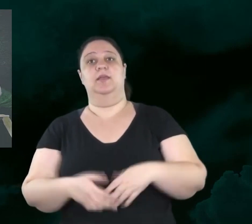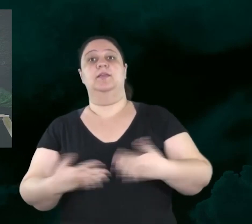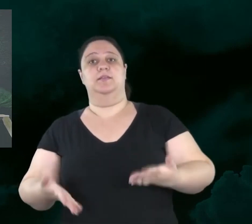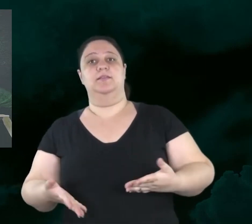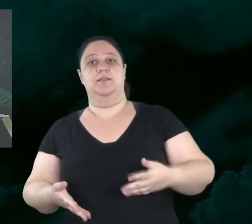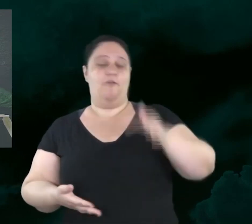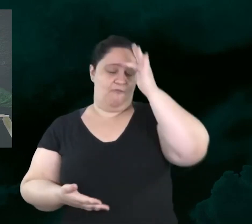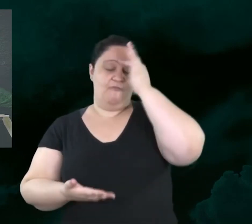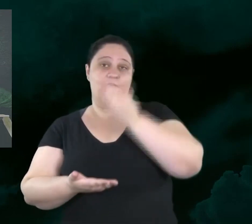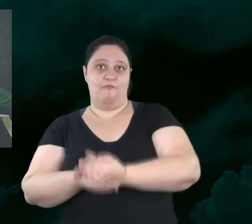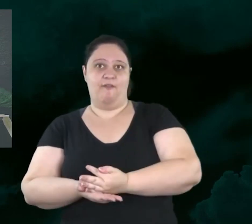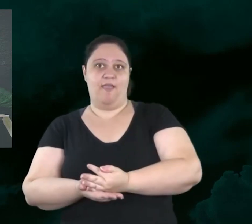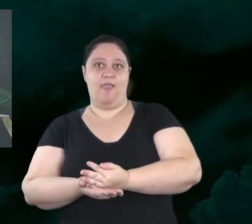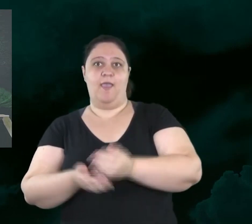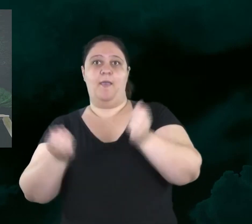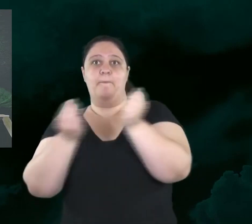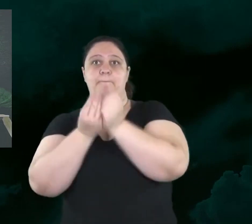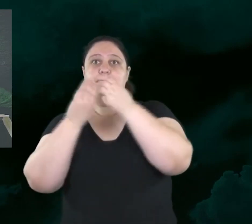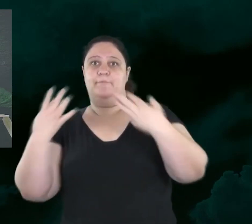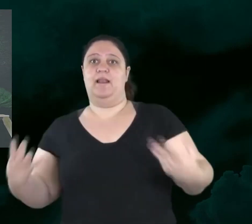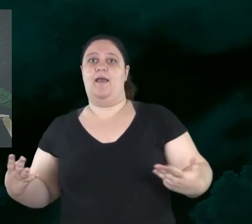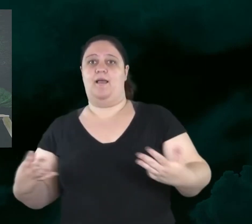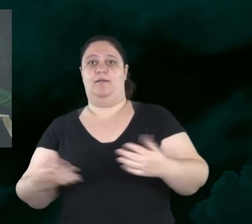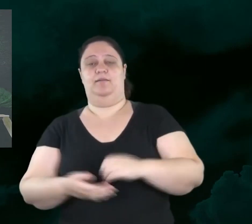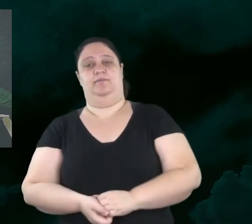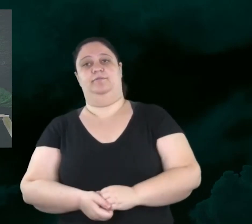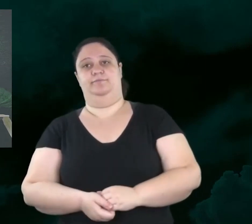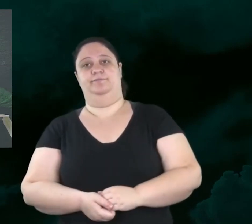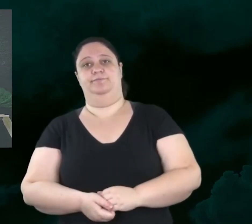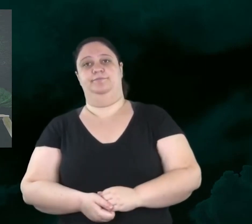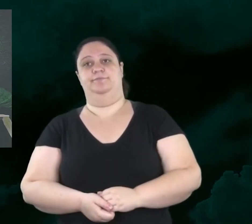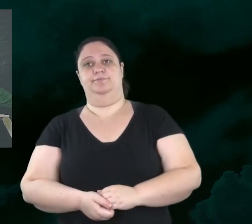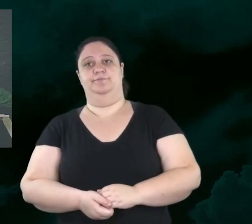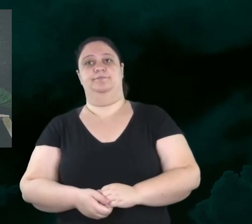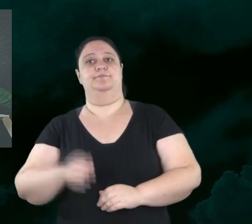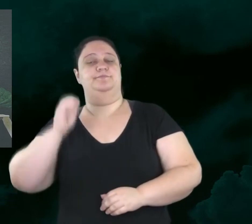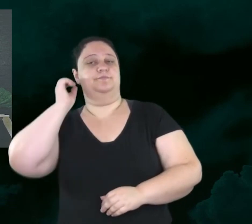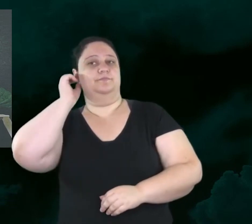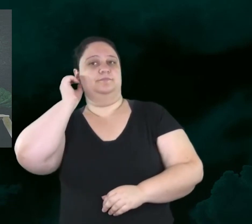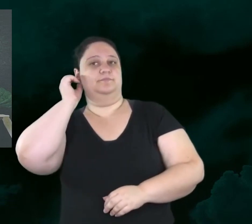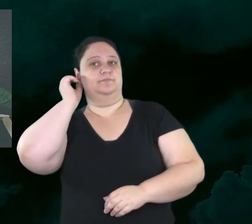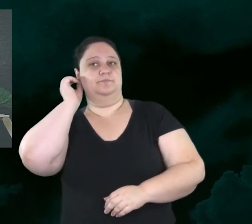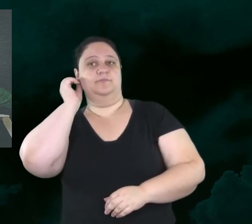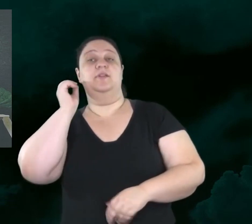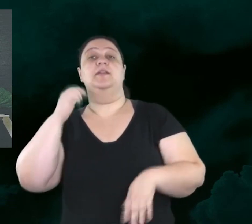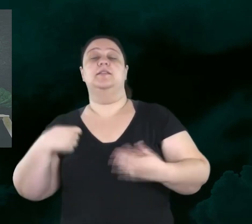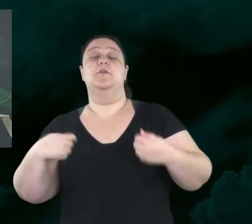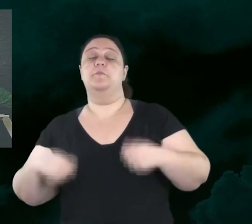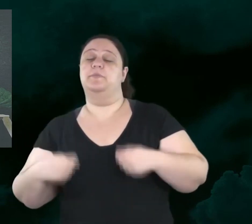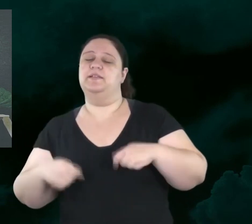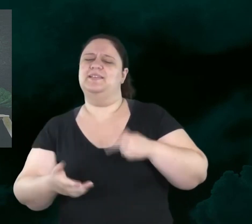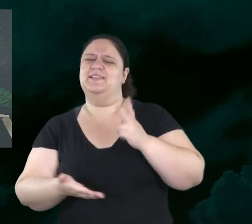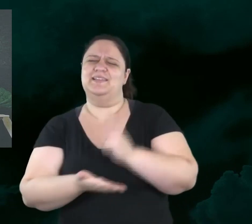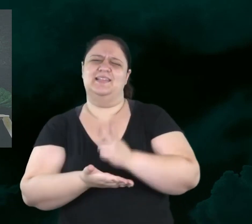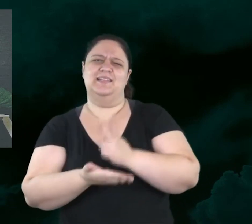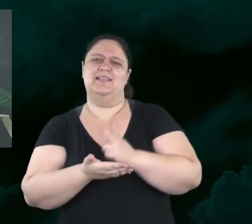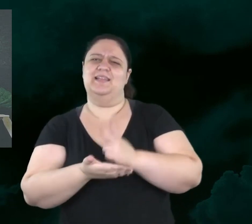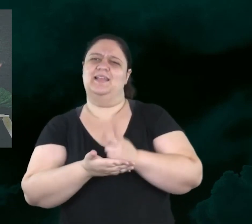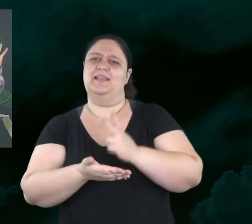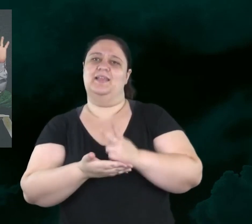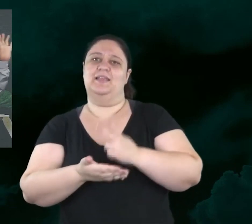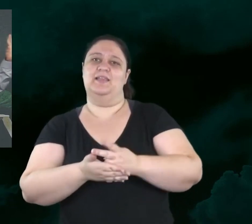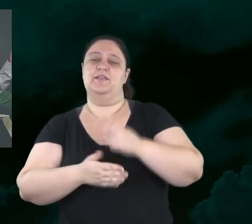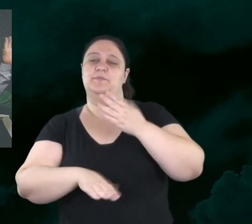faz milagre, viu, queridos irmãos? Então você precisa sempre exercitar essa fé, né? A